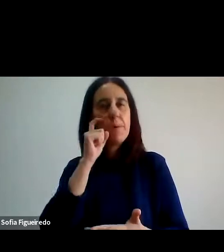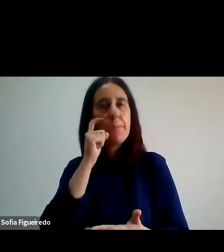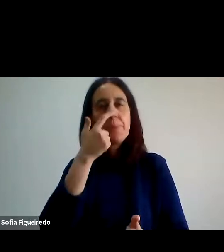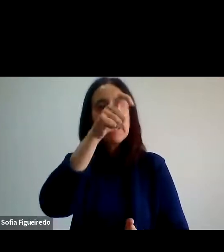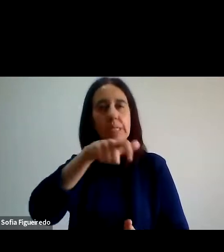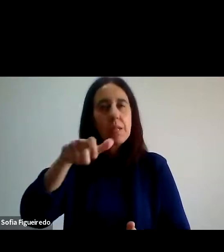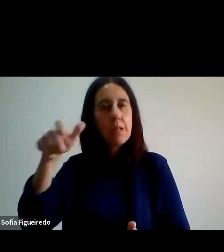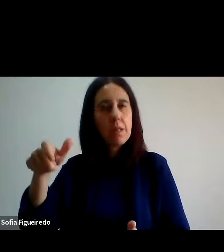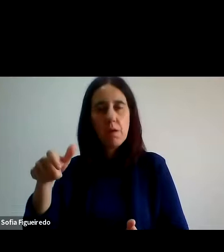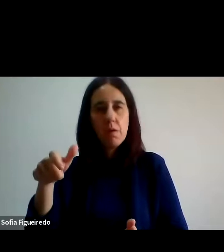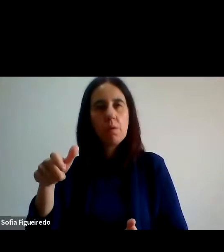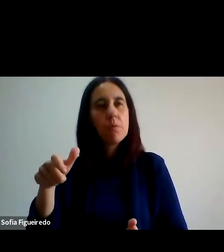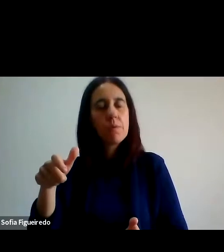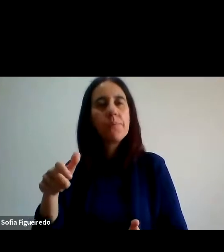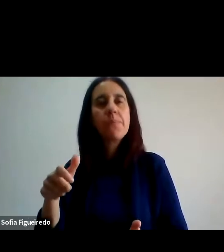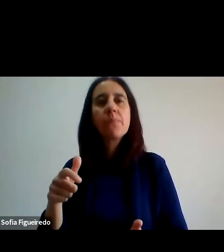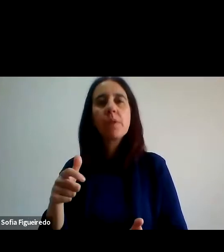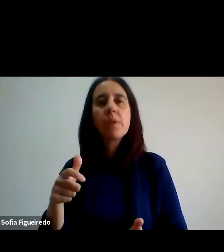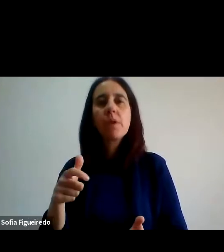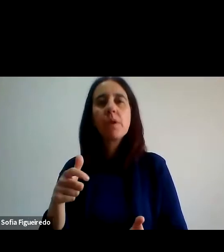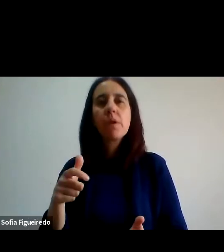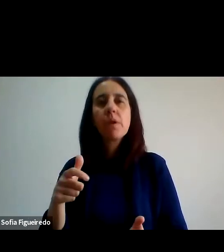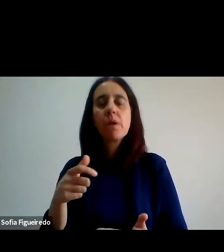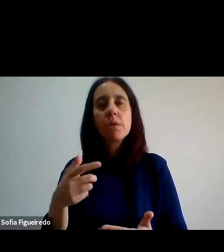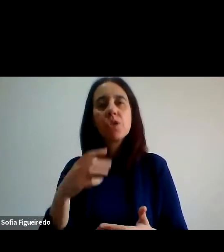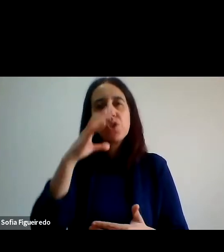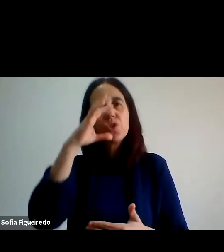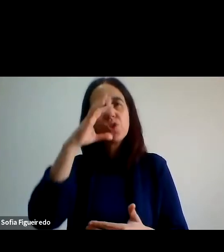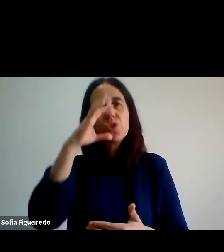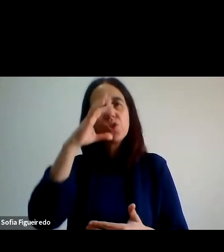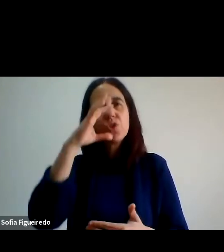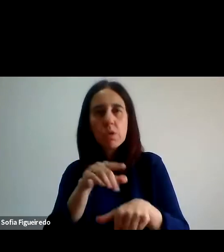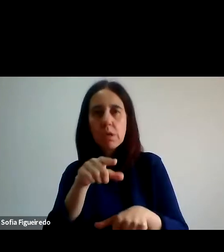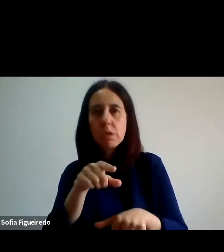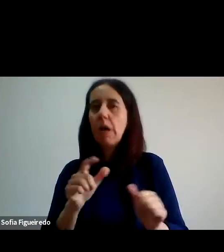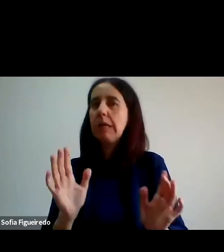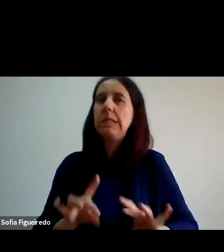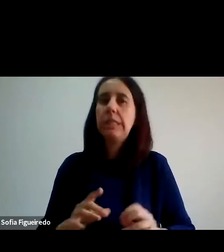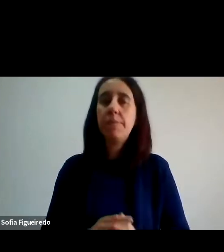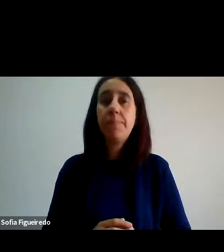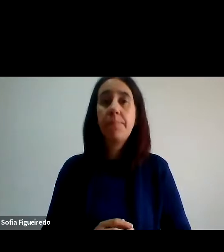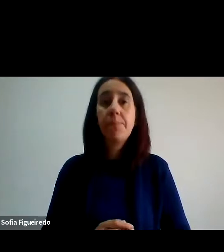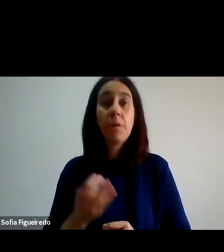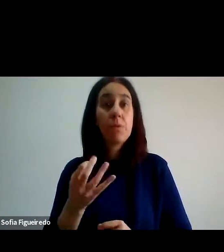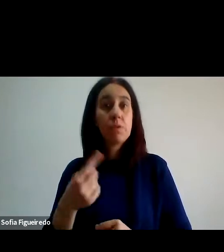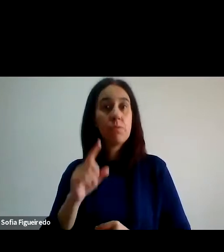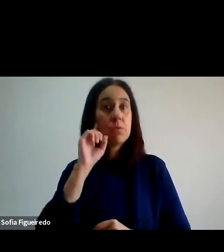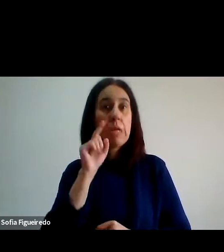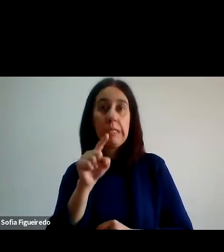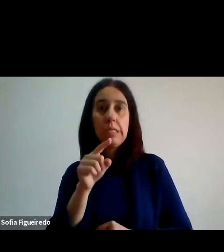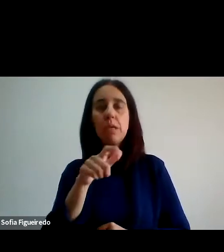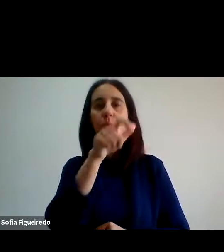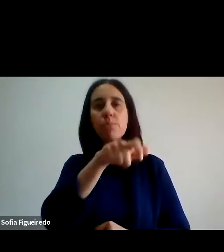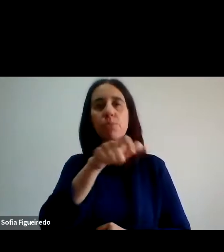cidadão fica distante do Estado por um caso destes. Mas, efetivamente, temos esta dimensão importante, que é as pessoas